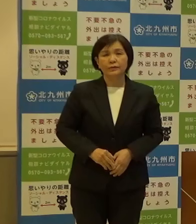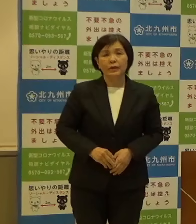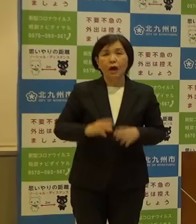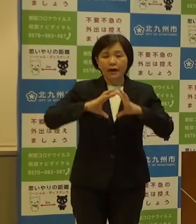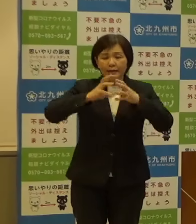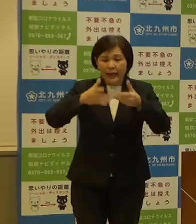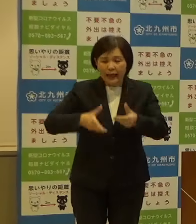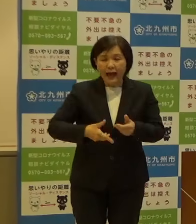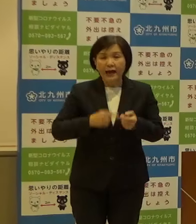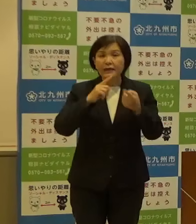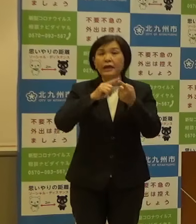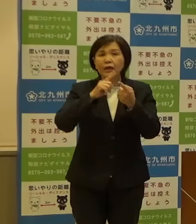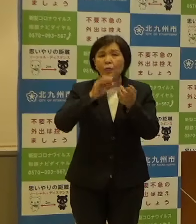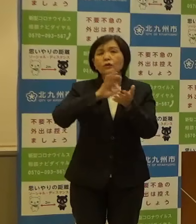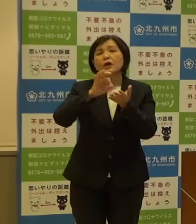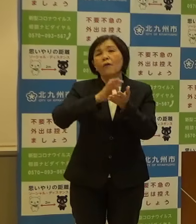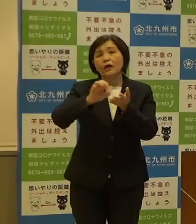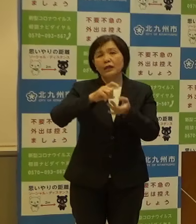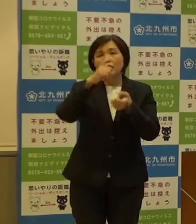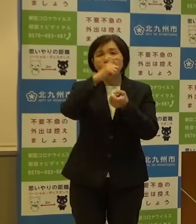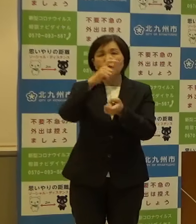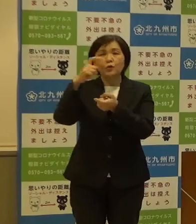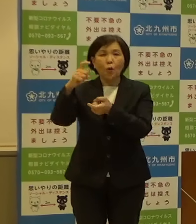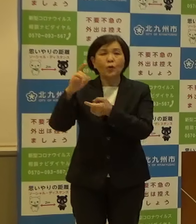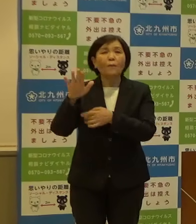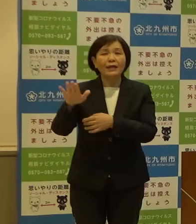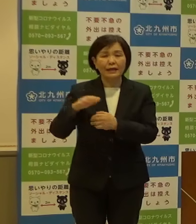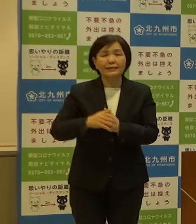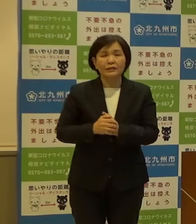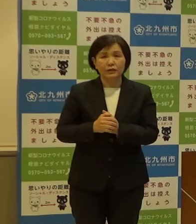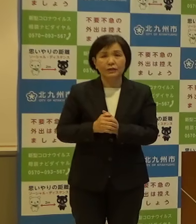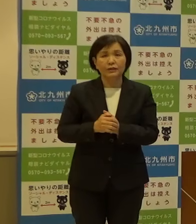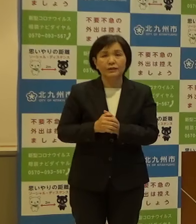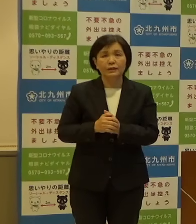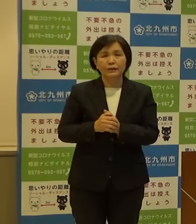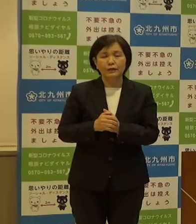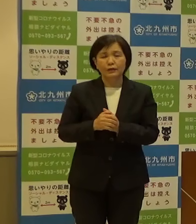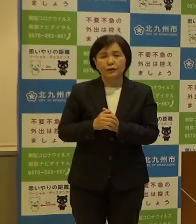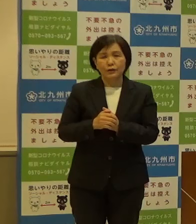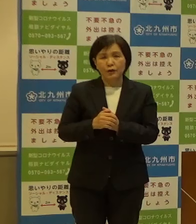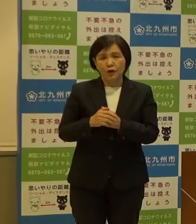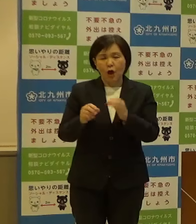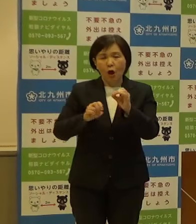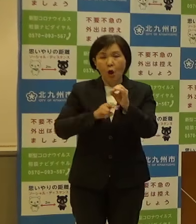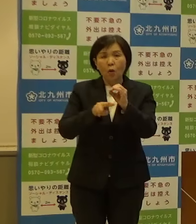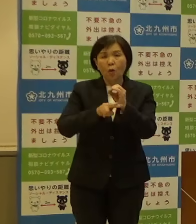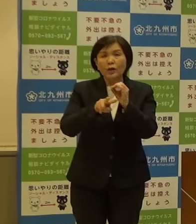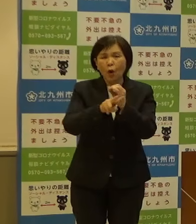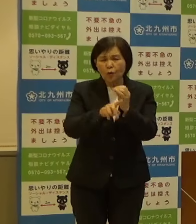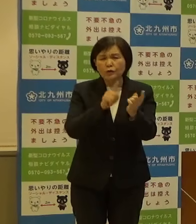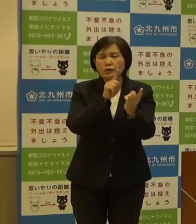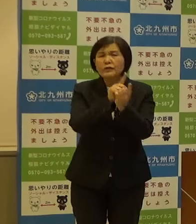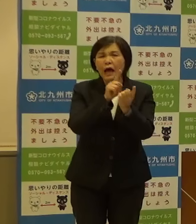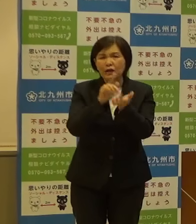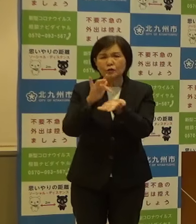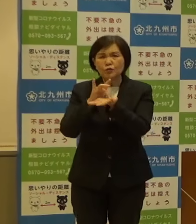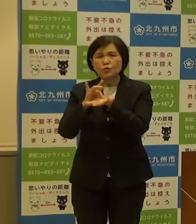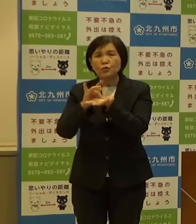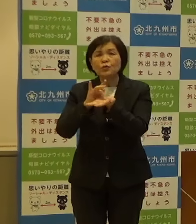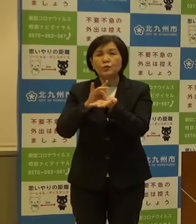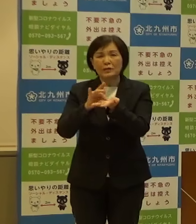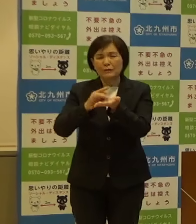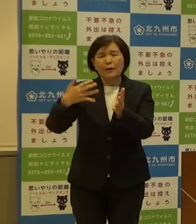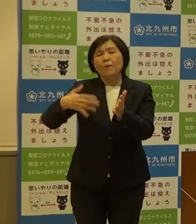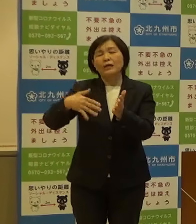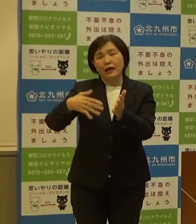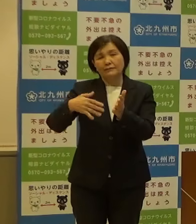となっておりまして、特効薬はまだ確立しているわけではありません。とにかく人との接触を